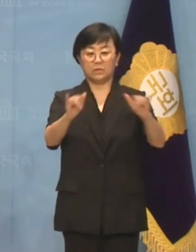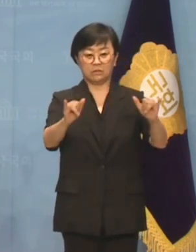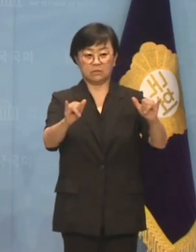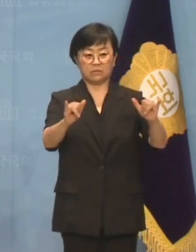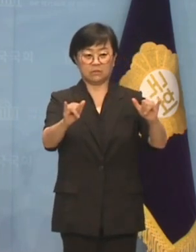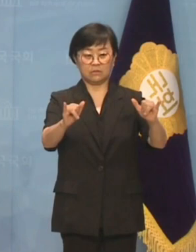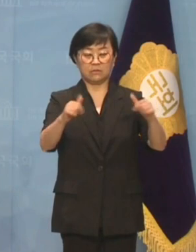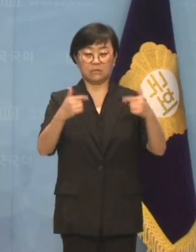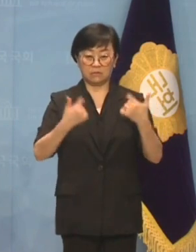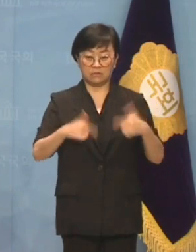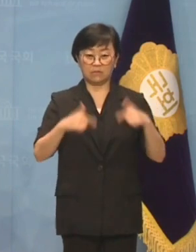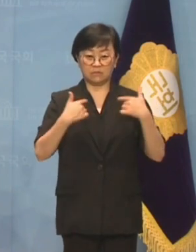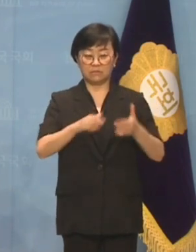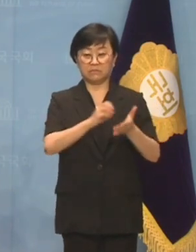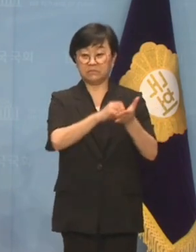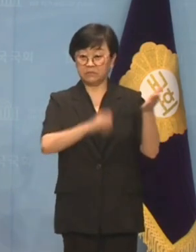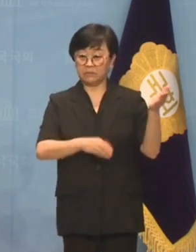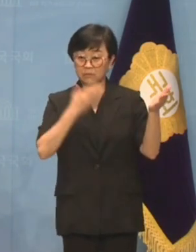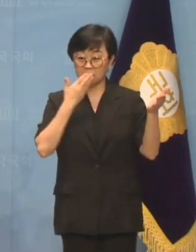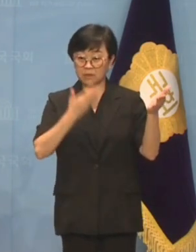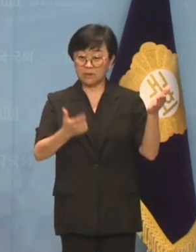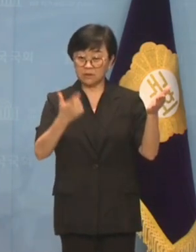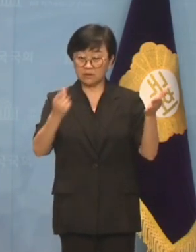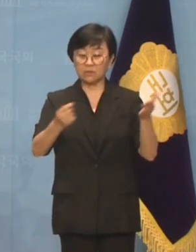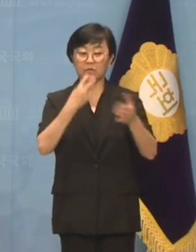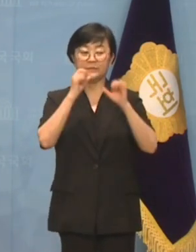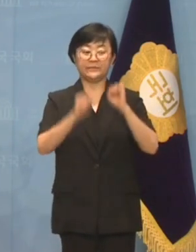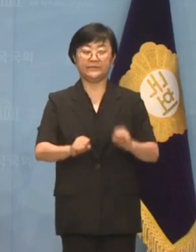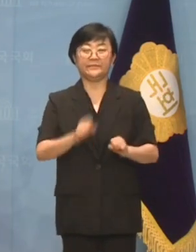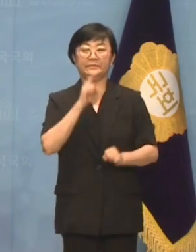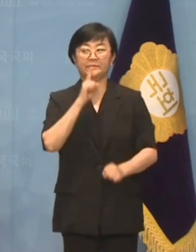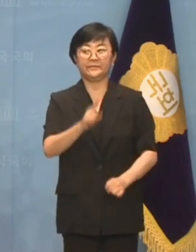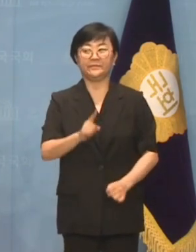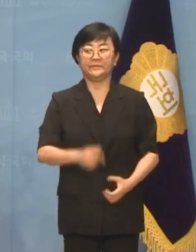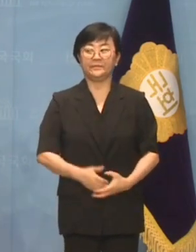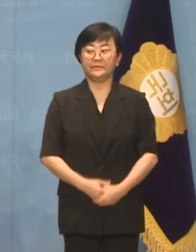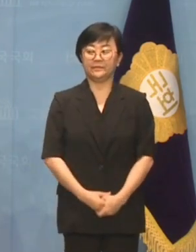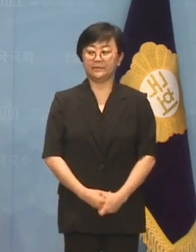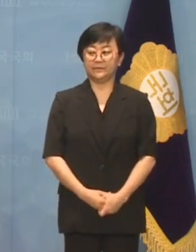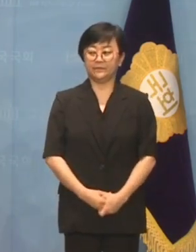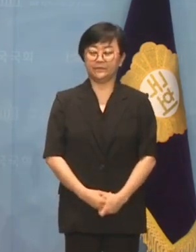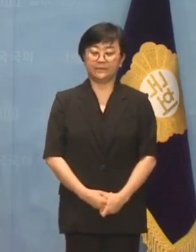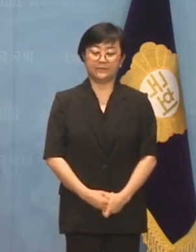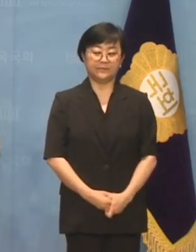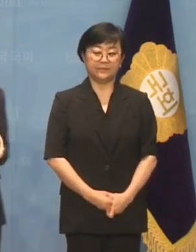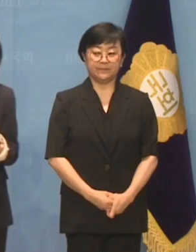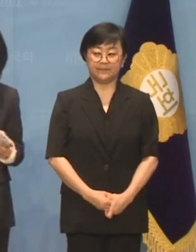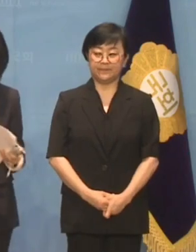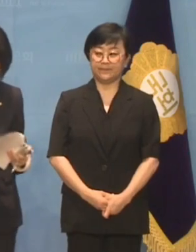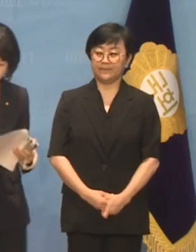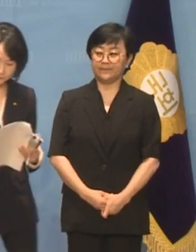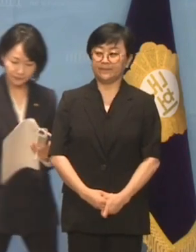국민은 언제든지 배제되어도 되는 그런 존재임에 틀림없다고 생각합니다.